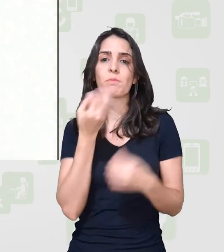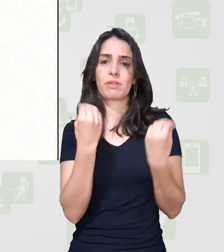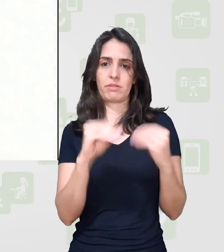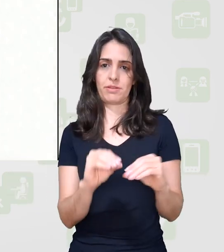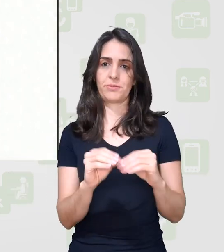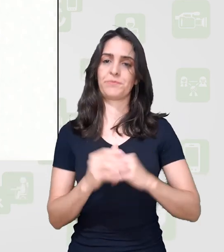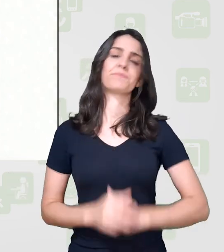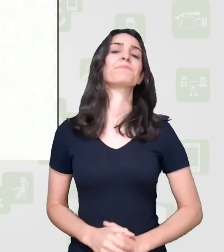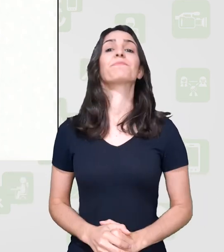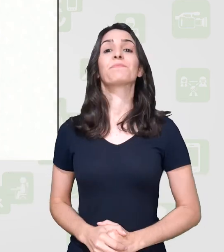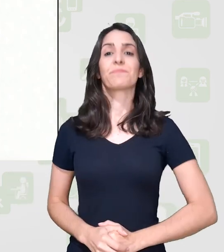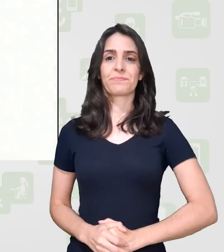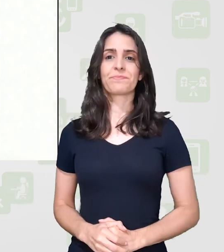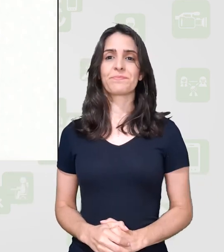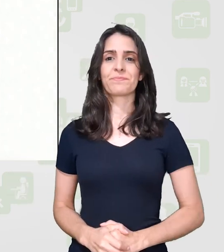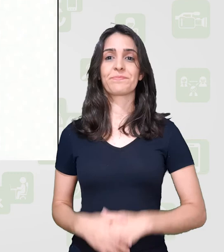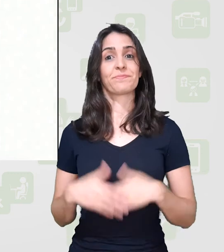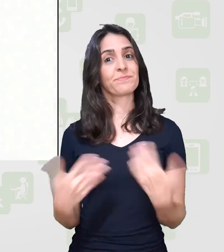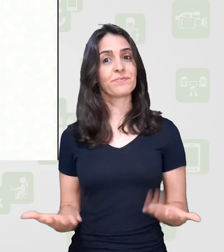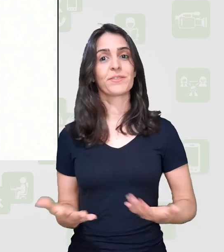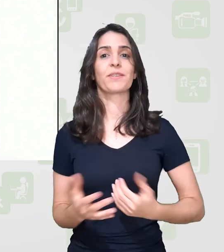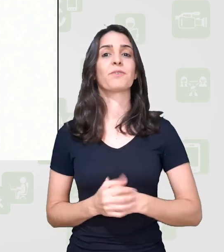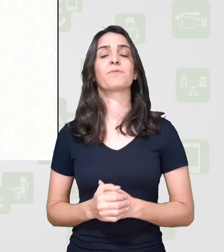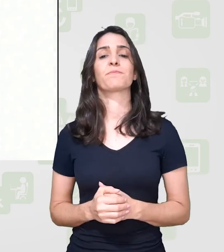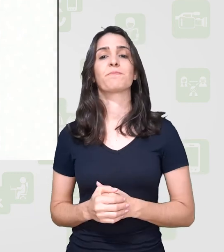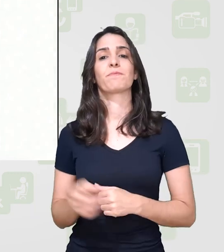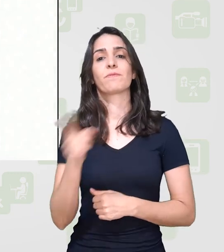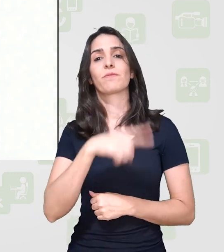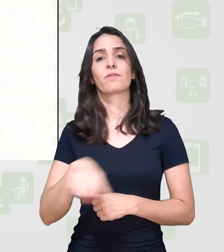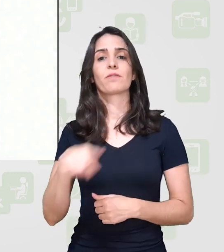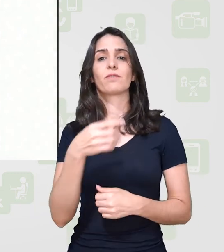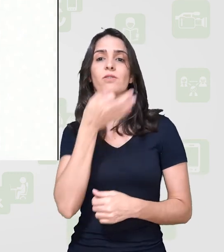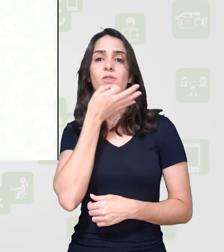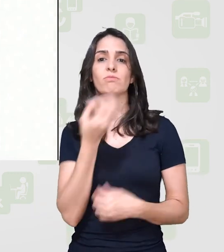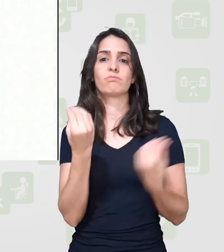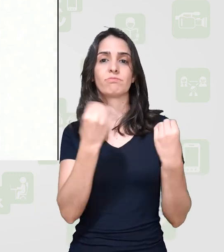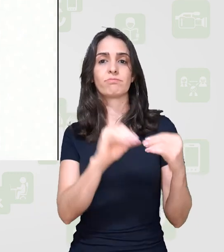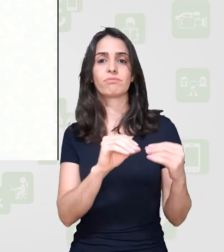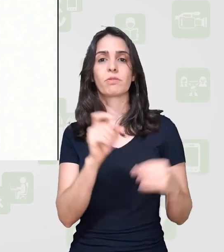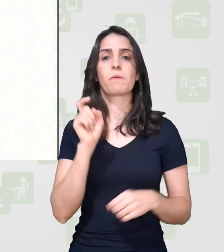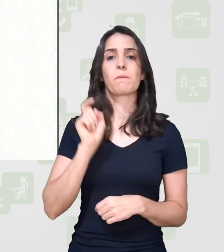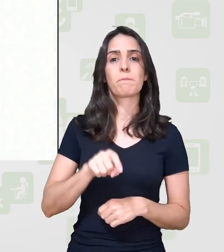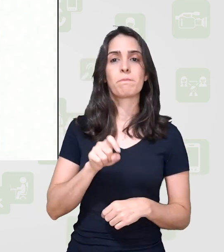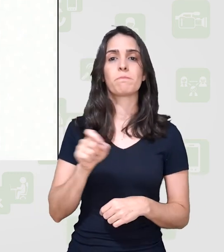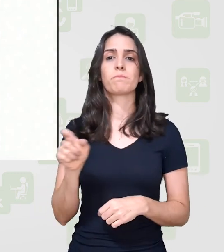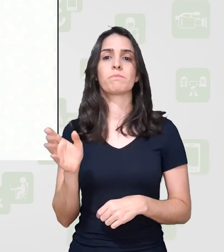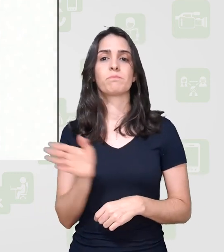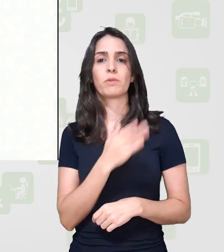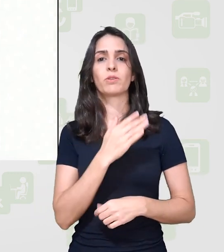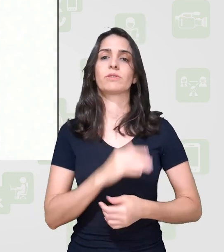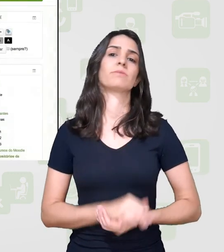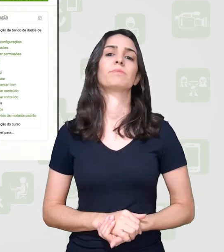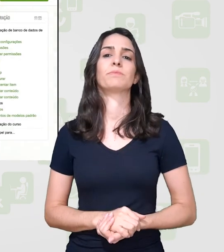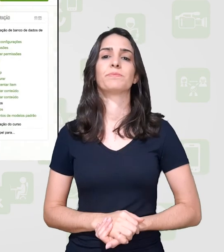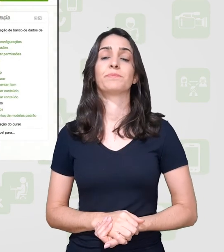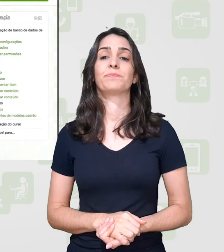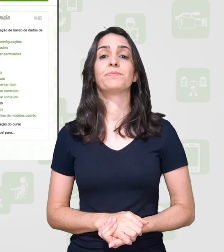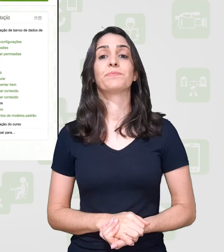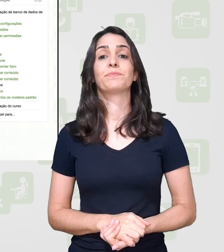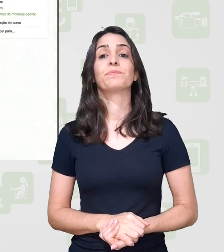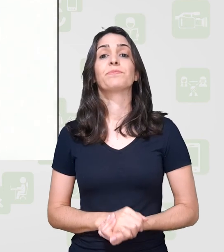mais adequada de fazer se comentários e aí é só só emitir a nota e passar para o